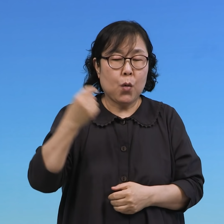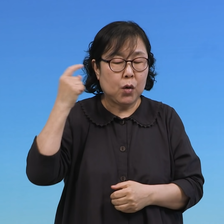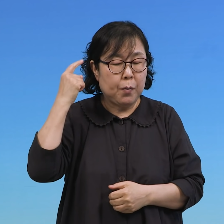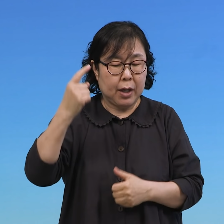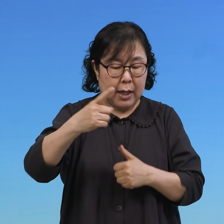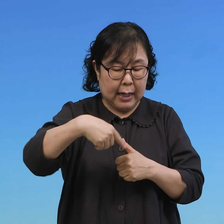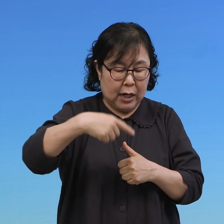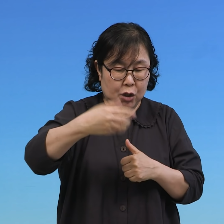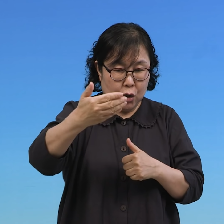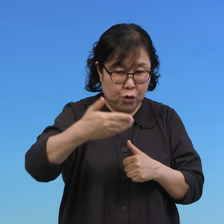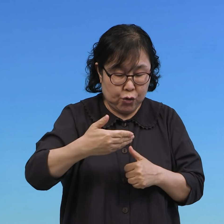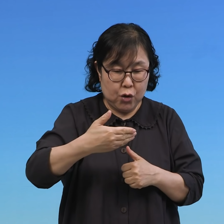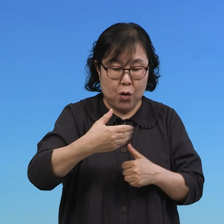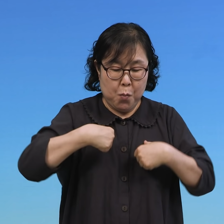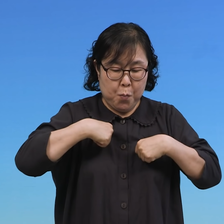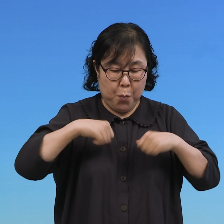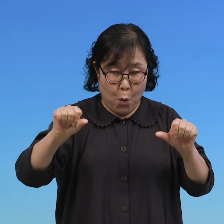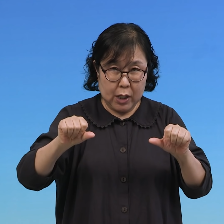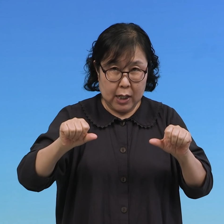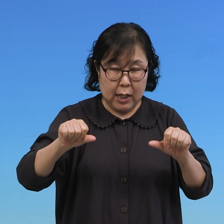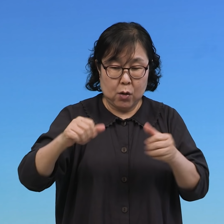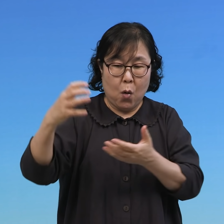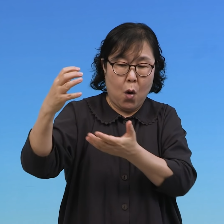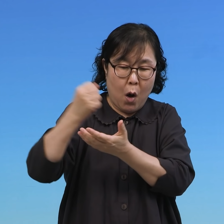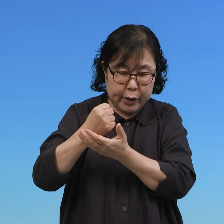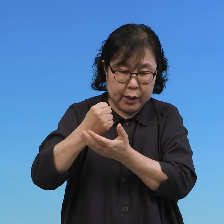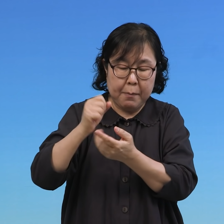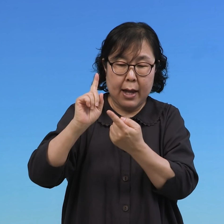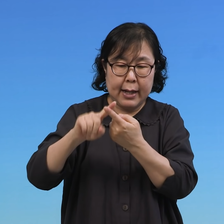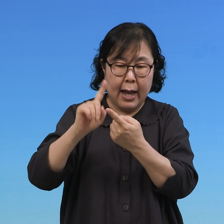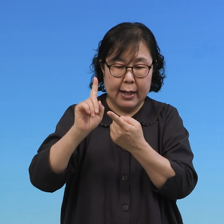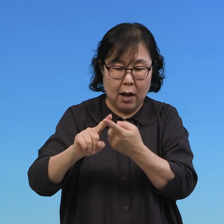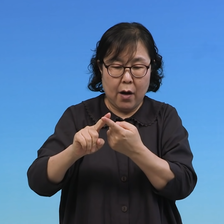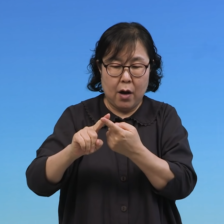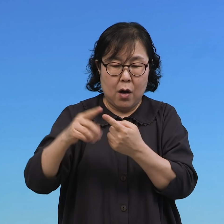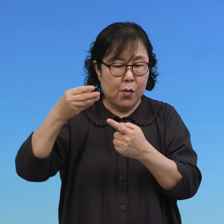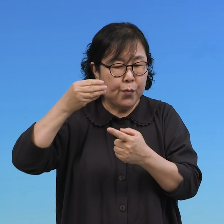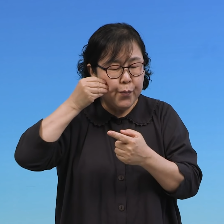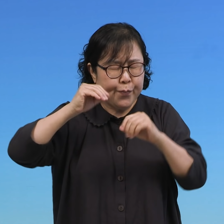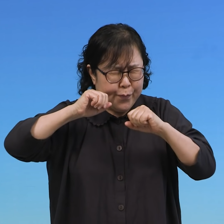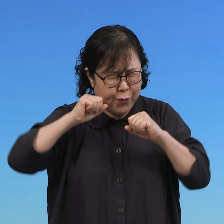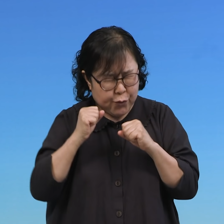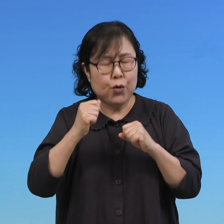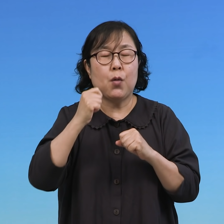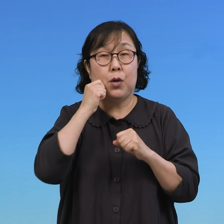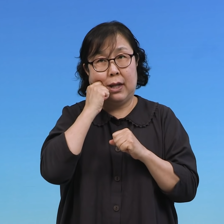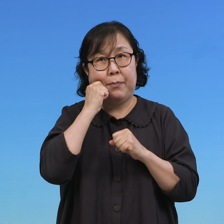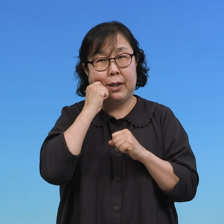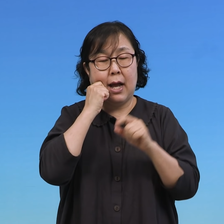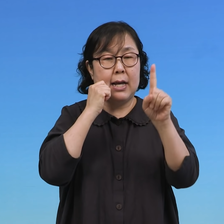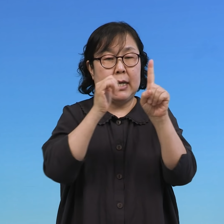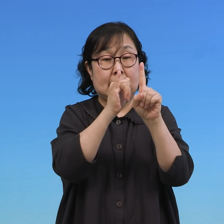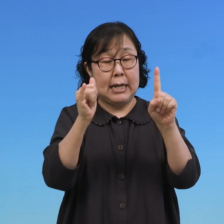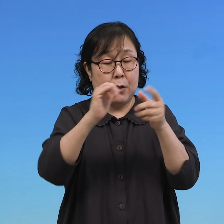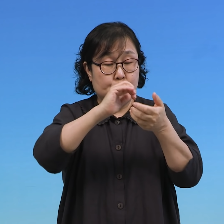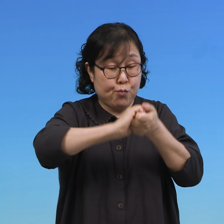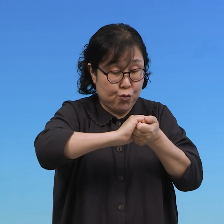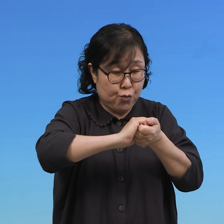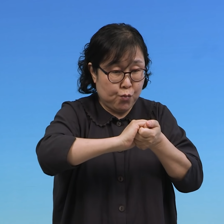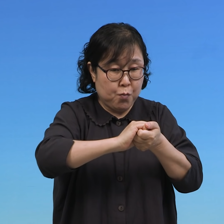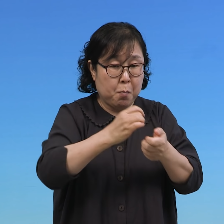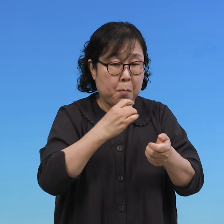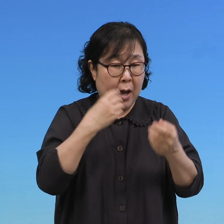포기와 복음이 가르치는 어둠의 역설을 절대로 실천할 수 없다. 이 대목 다시 들어보세요. 이런 1인분의 삶을 목표로